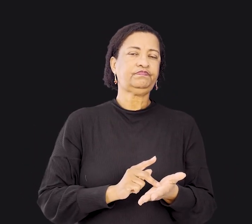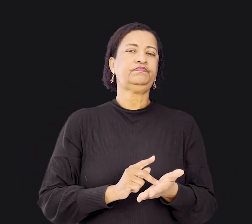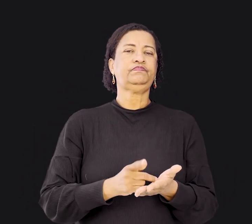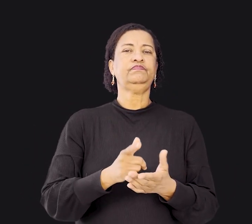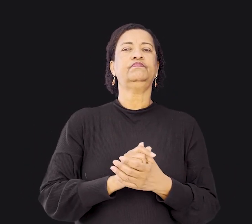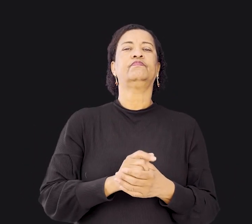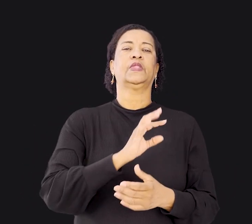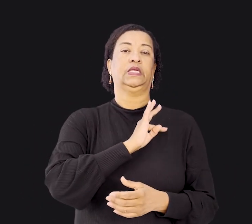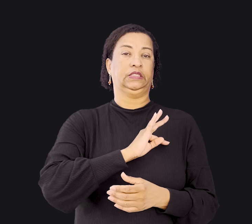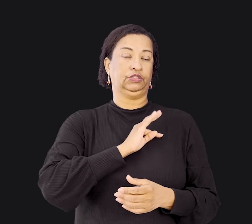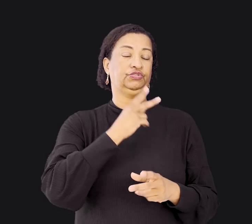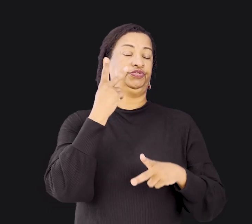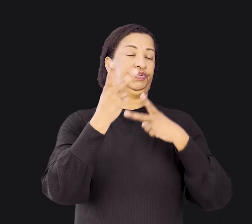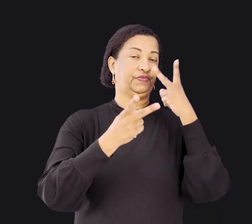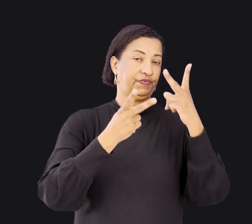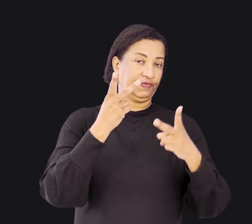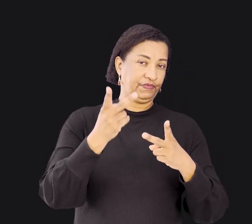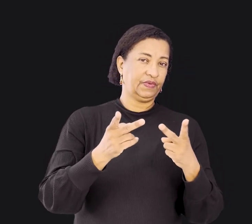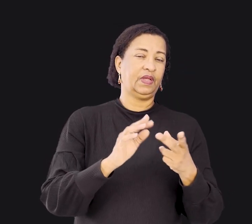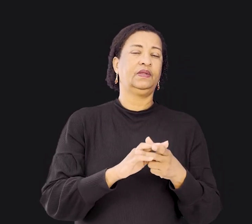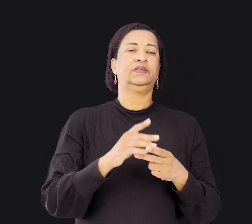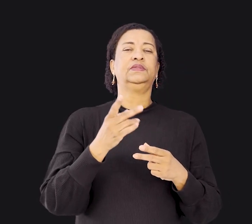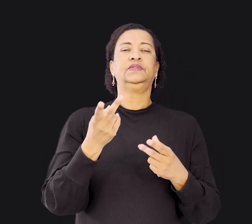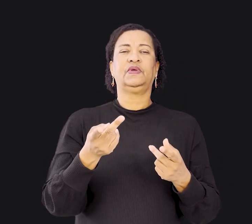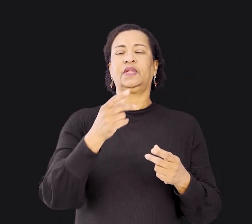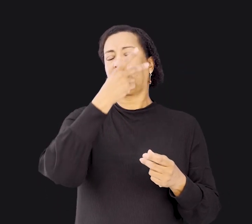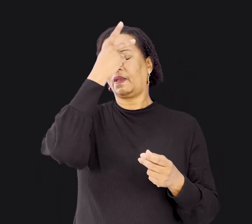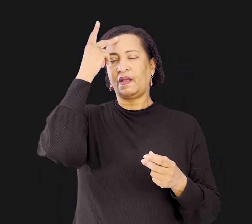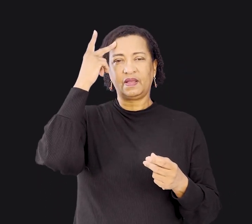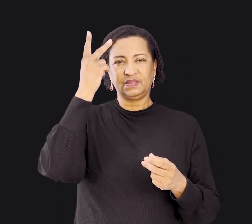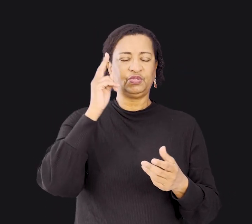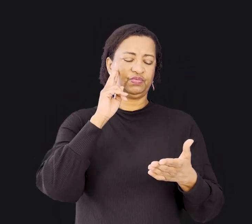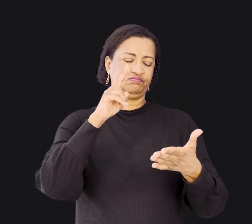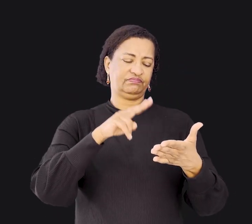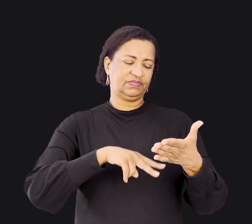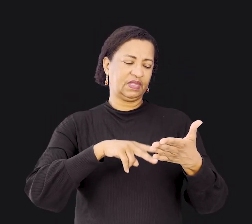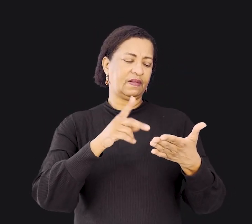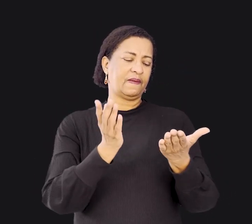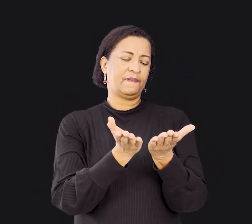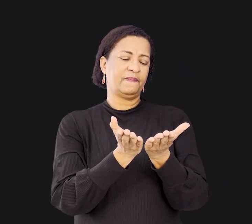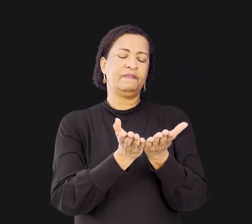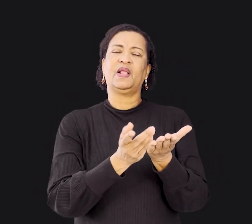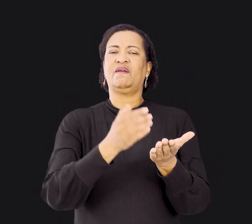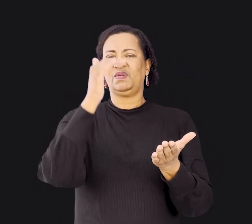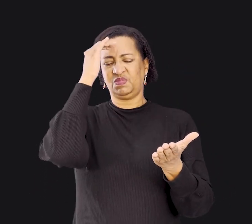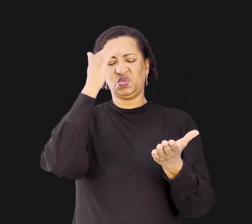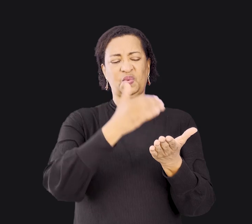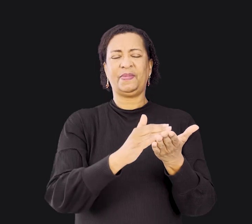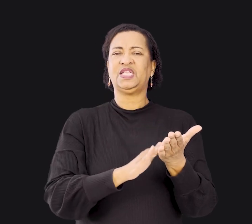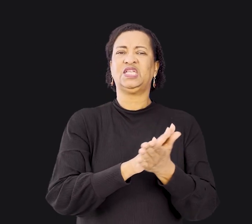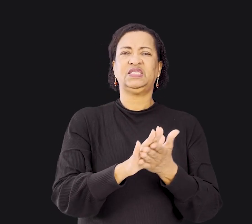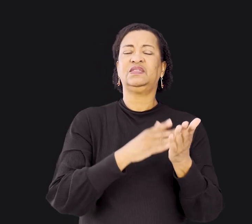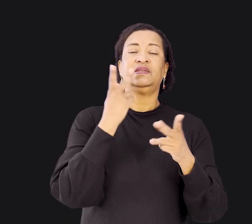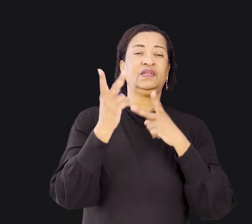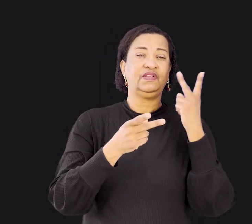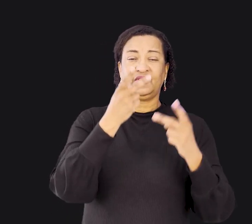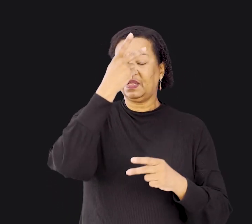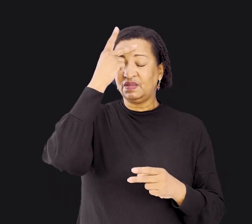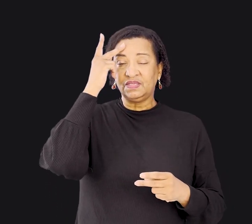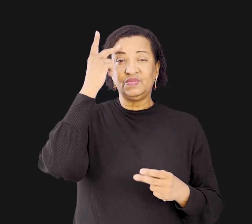nos exorta. Ele ainda caçoa daqueles que leem a palavra, mas não a obedecem. Ele diz que essas pessoas são como um homem que olha seu